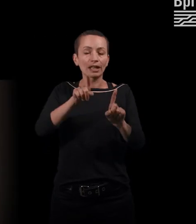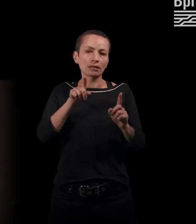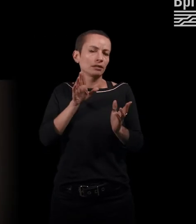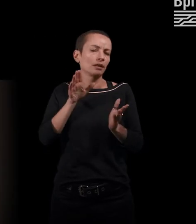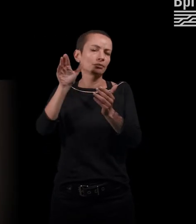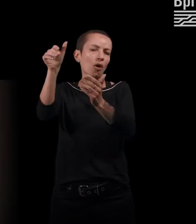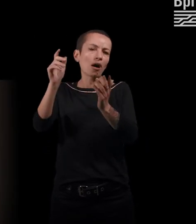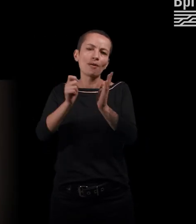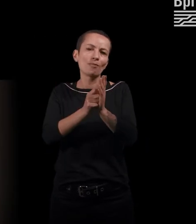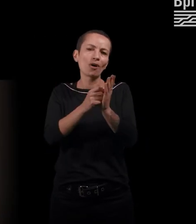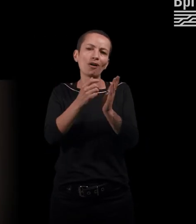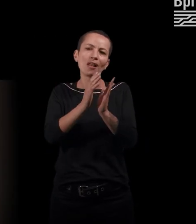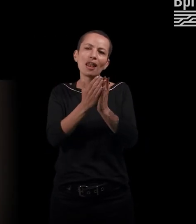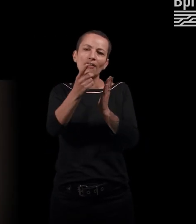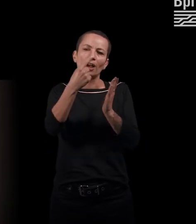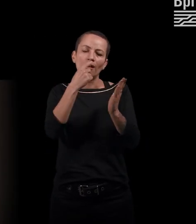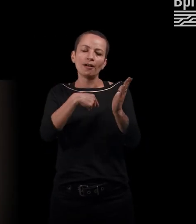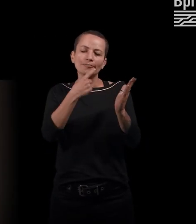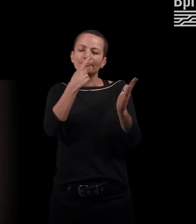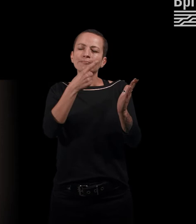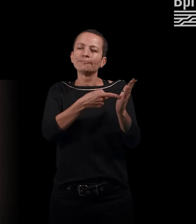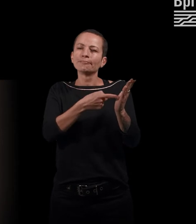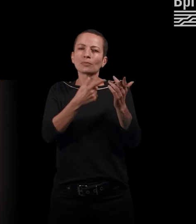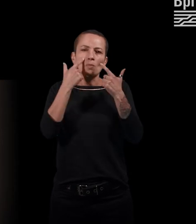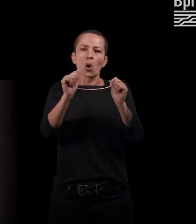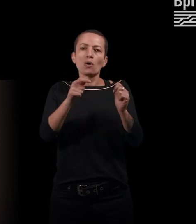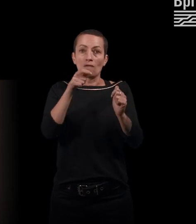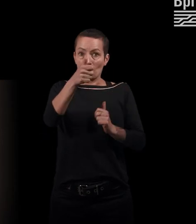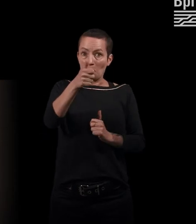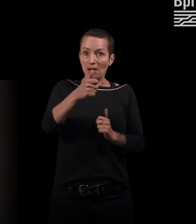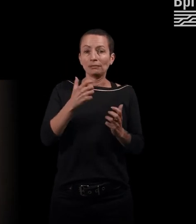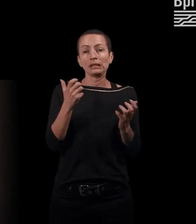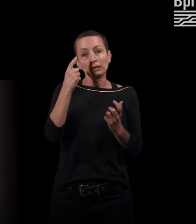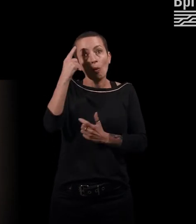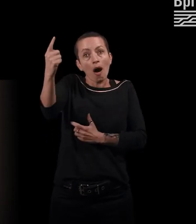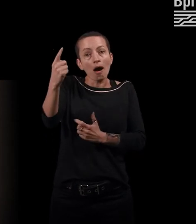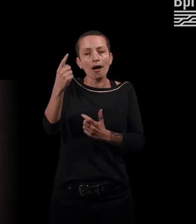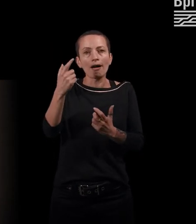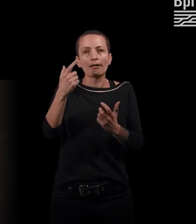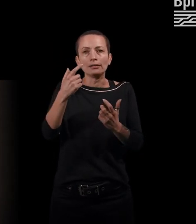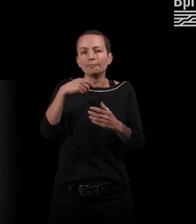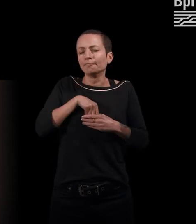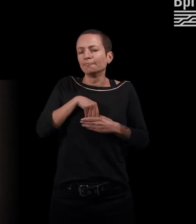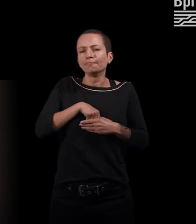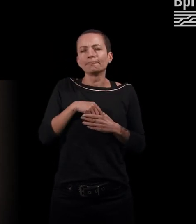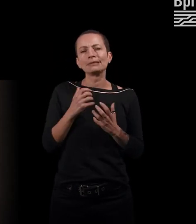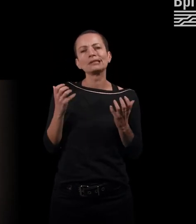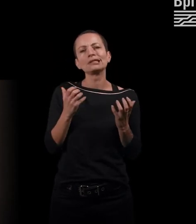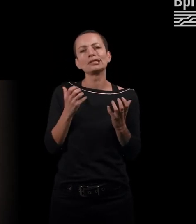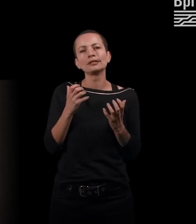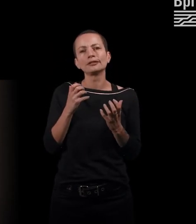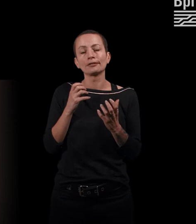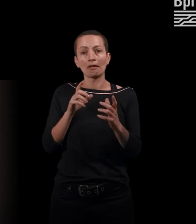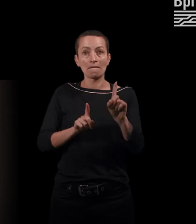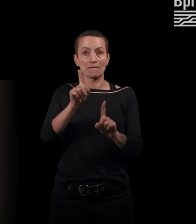on le sent dans ce livre à un moment donné où même vous avez envie d'y croire profondément,